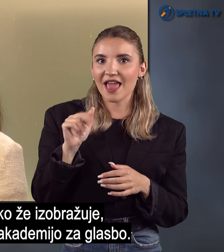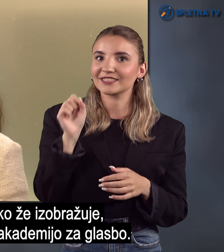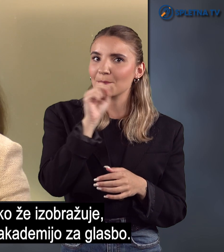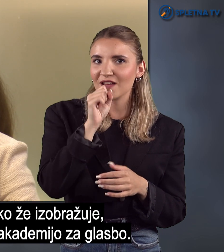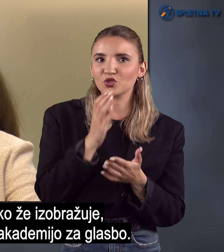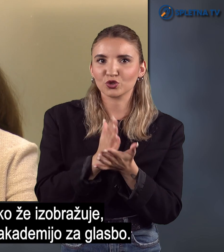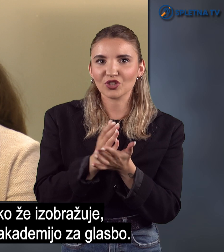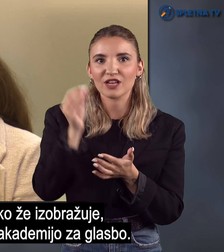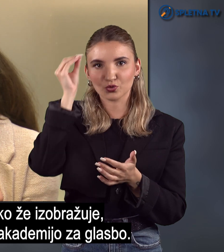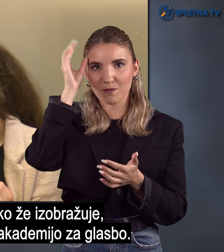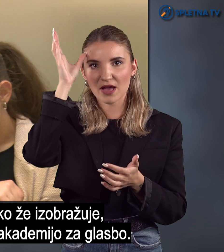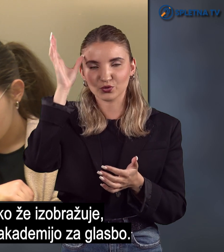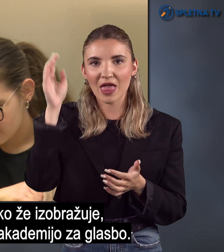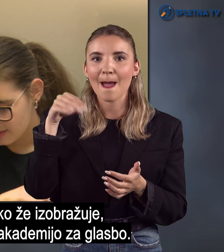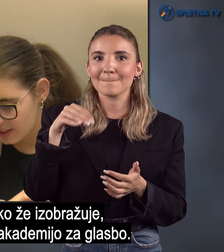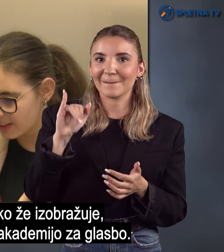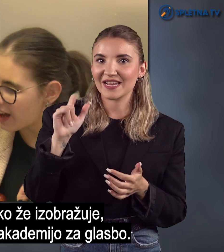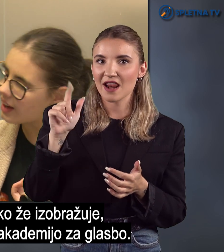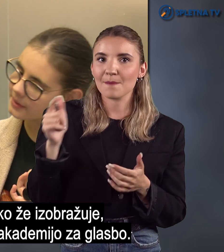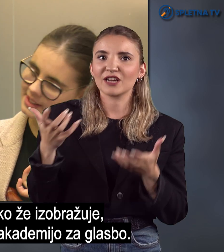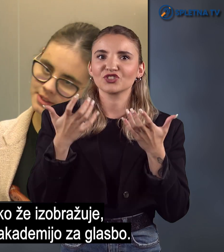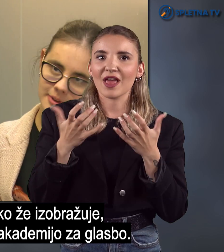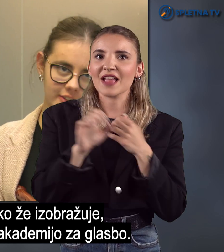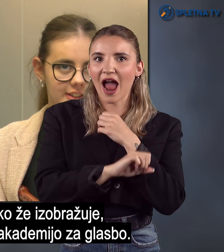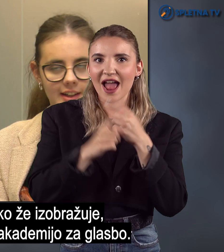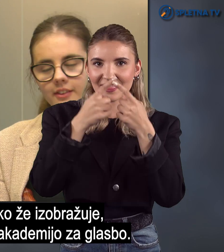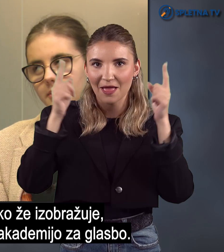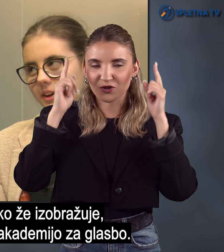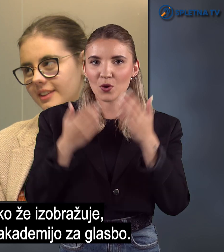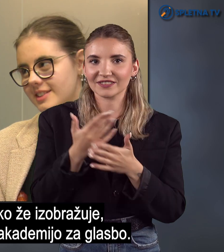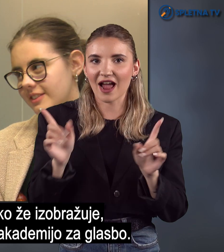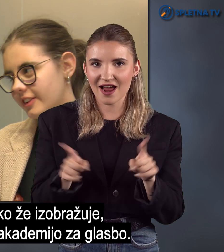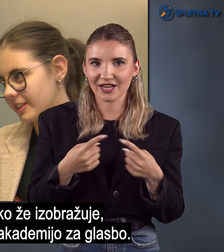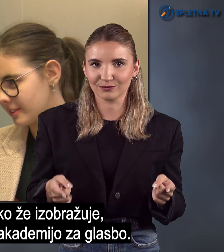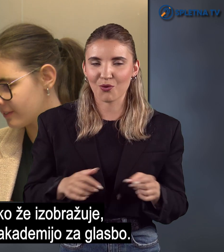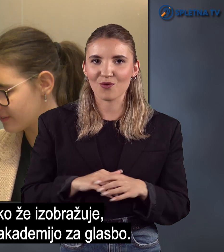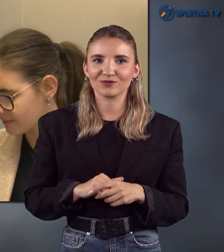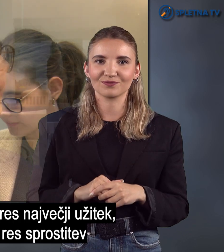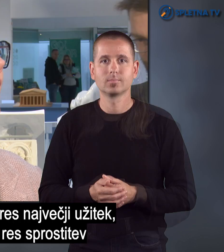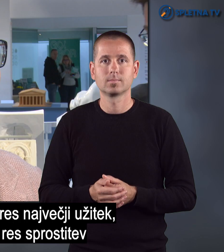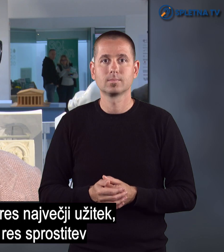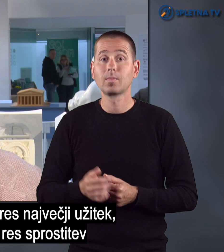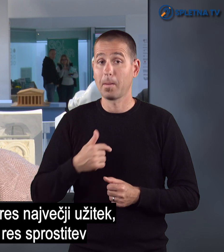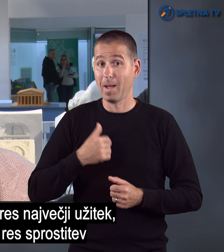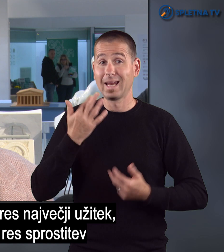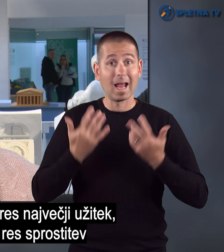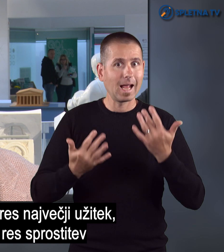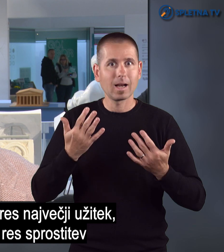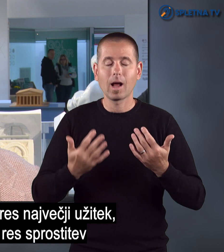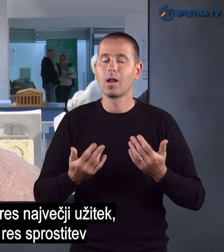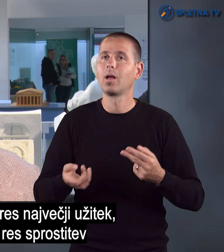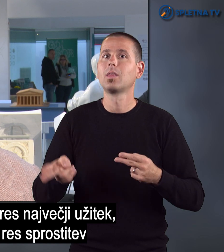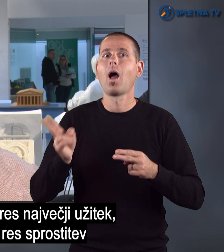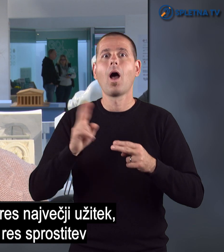Zara se pevsko že izobražuje, Mila pa si želi na Akademijo za glasbo. Meni je igranje res